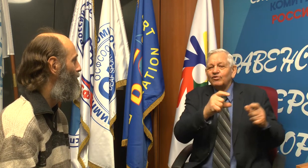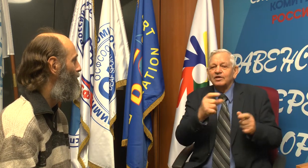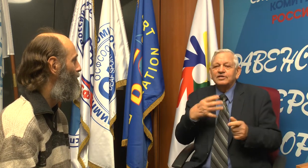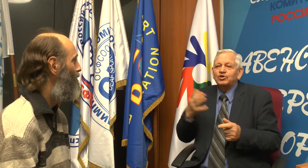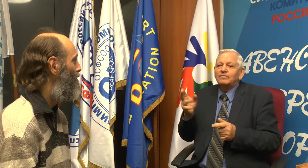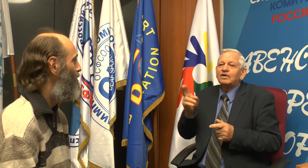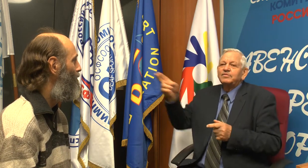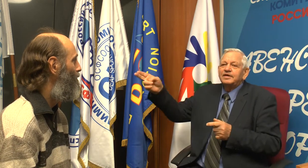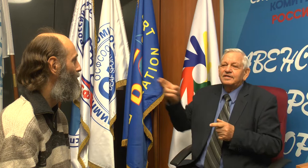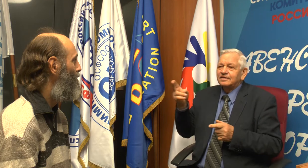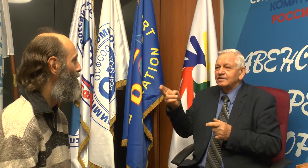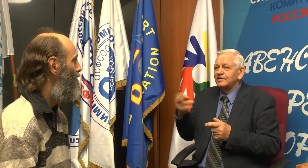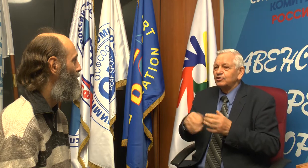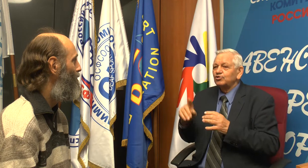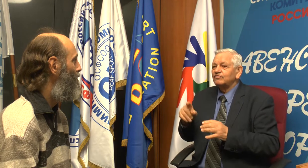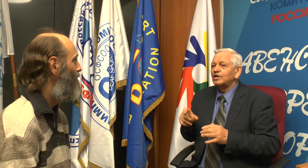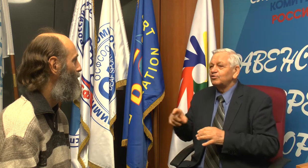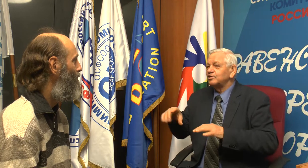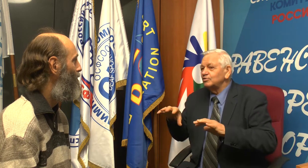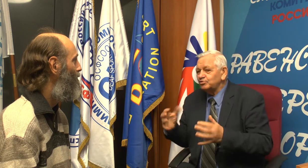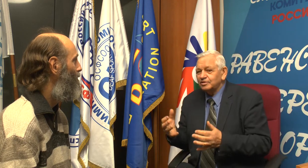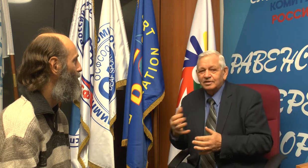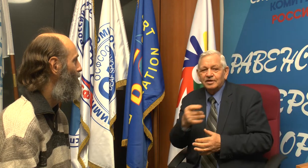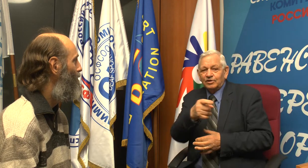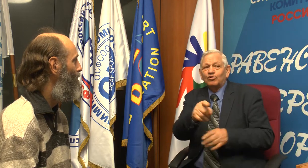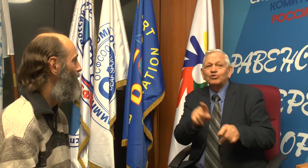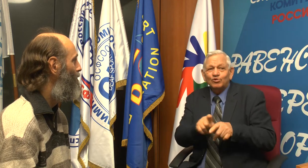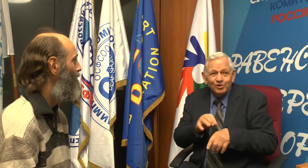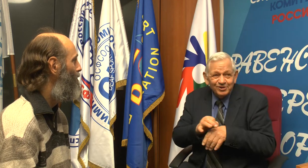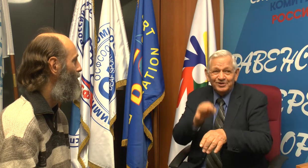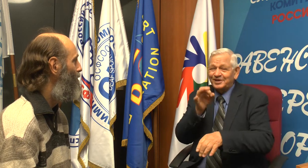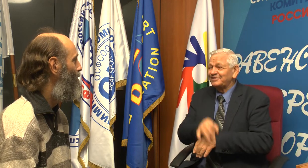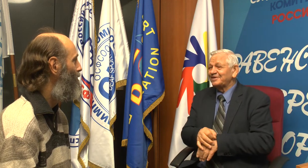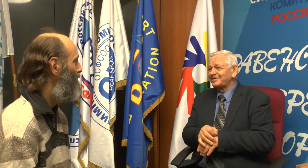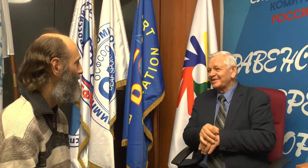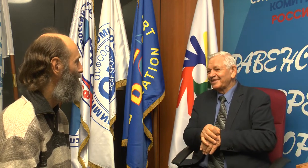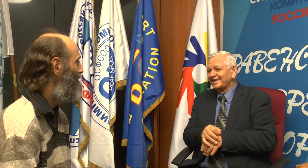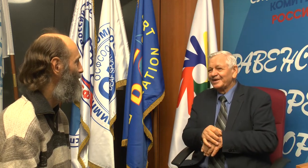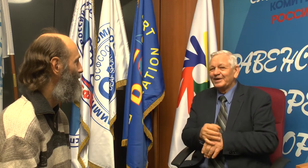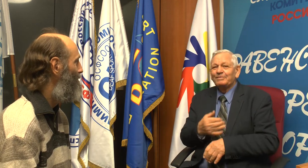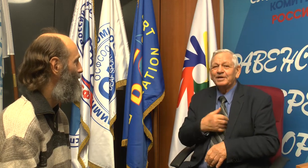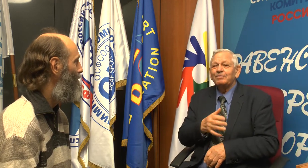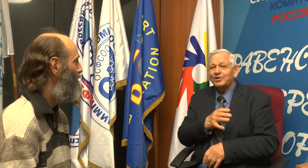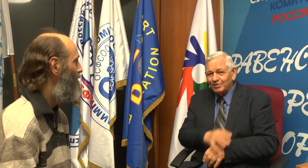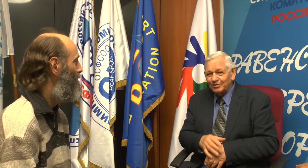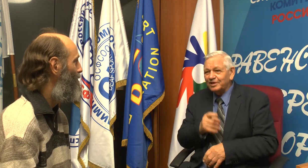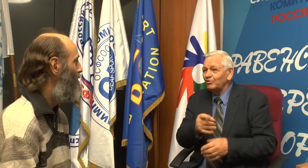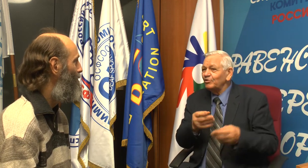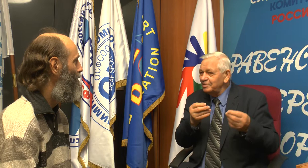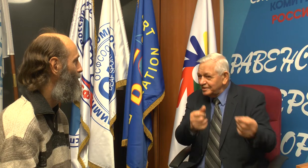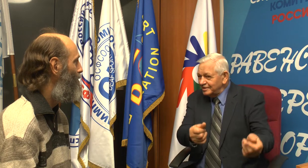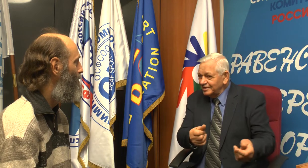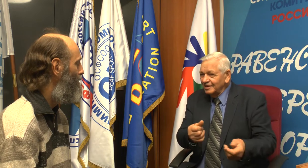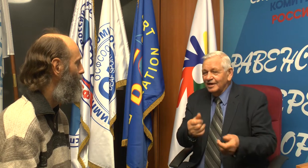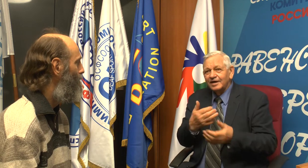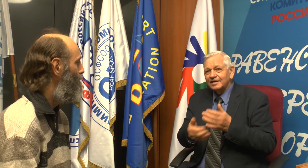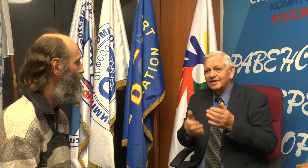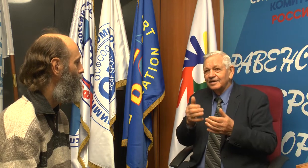школе, зачем вам ездить, если что-то в дороге случится, он тоже несет ответственность. Мне пришлось его убедить, если